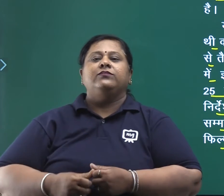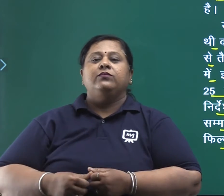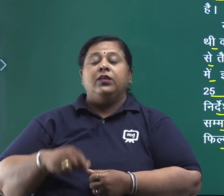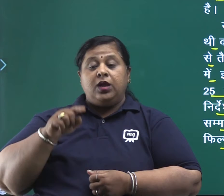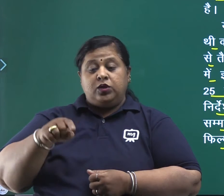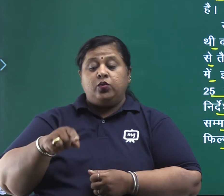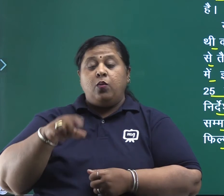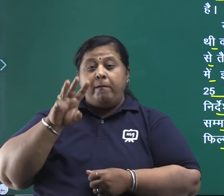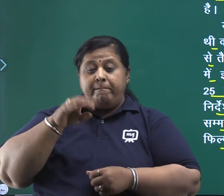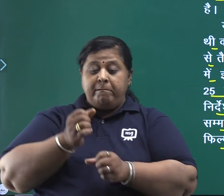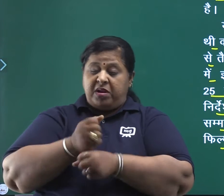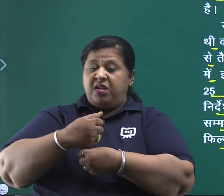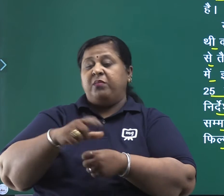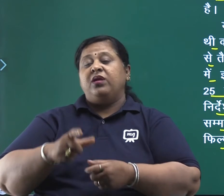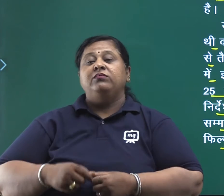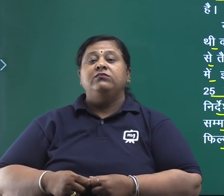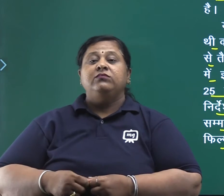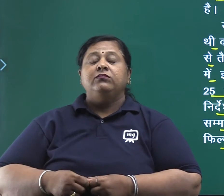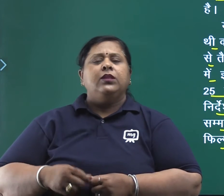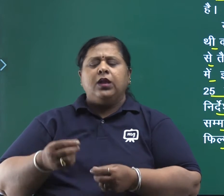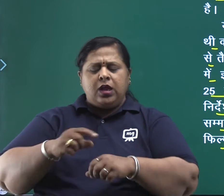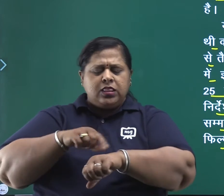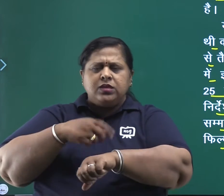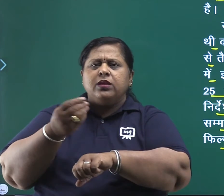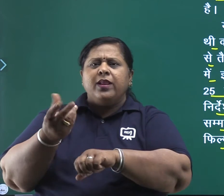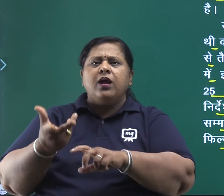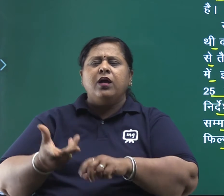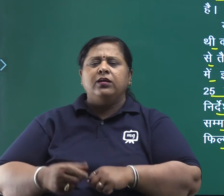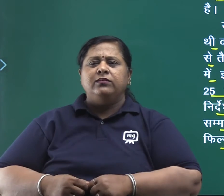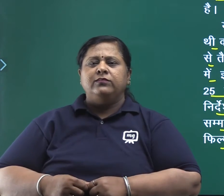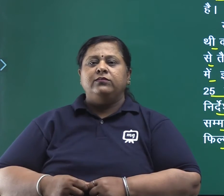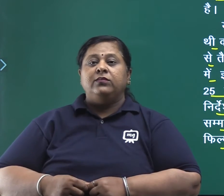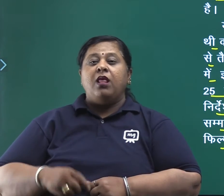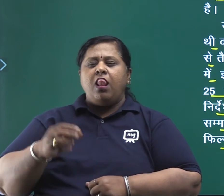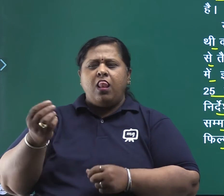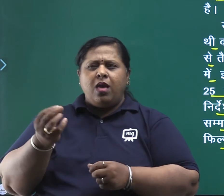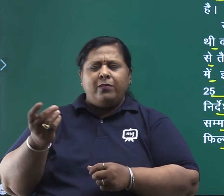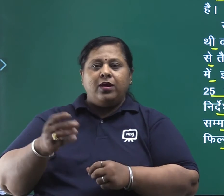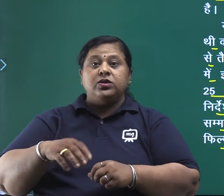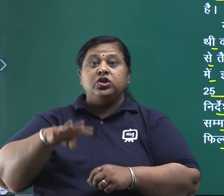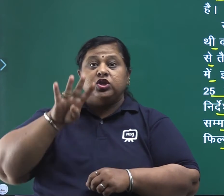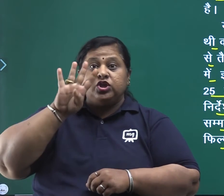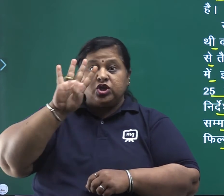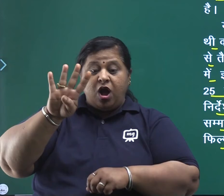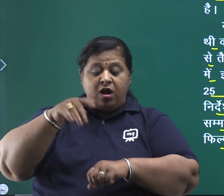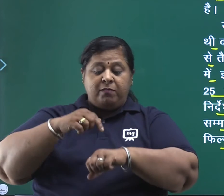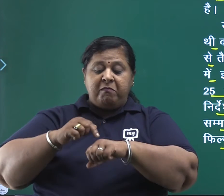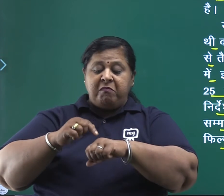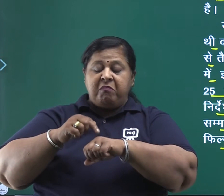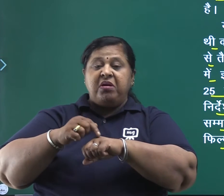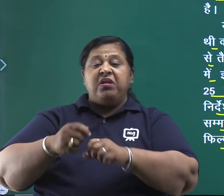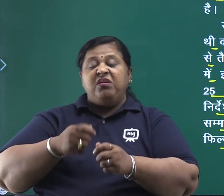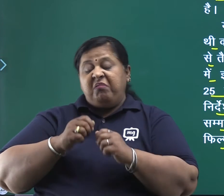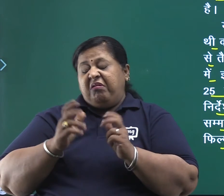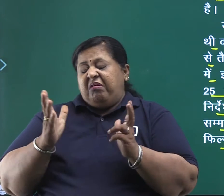और इसको बनाने में कितना समय लगा? लगभग 4 महीने की